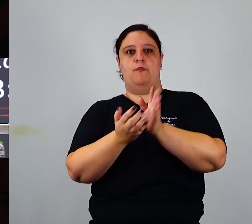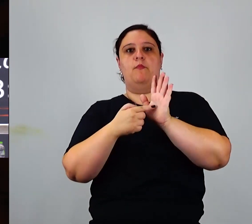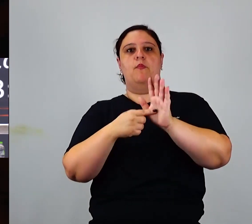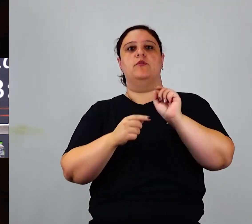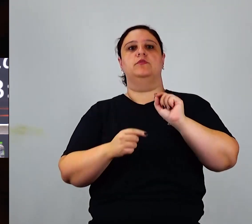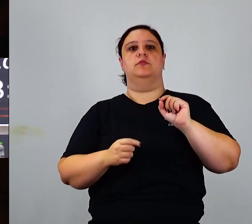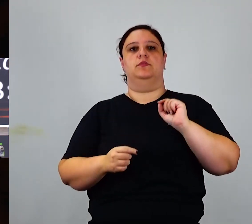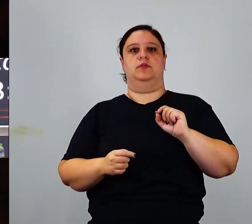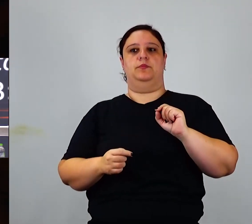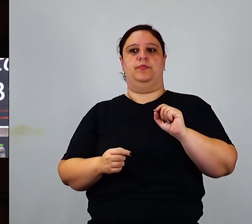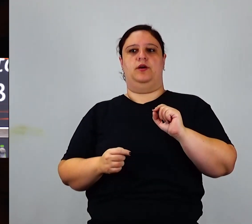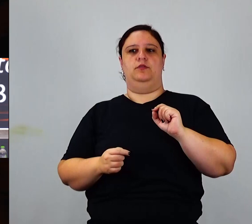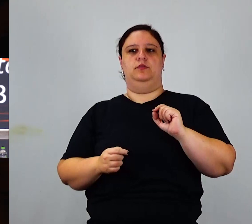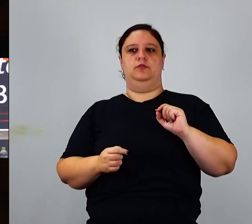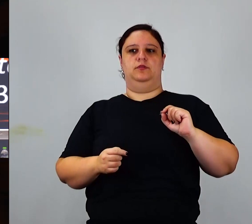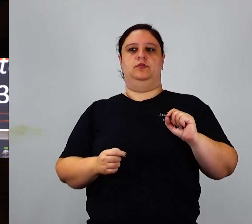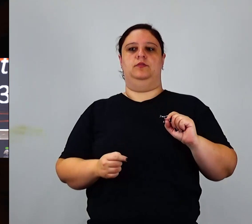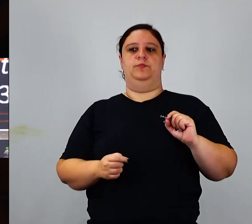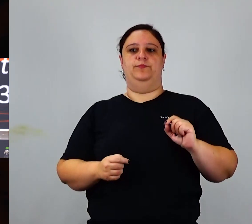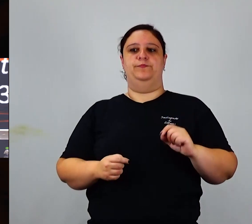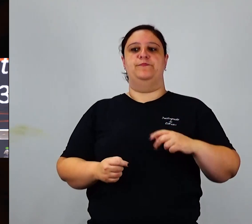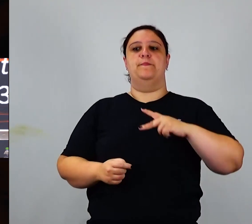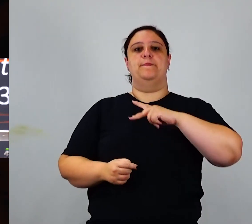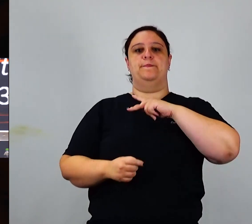Paulo está falando o seguinte: